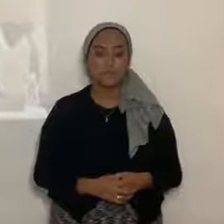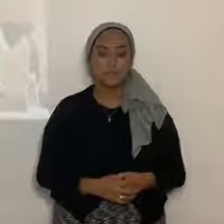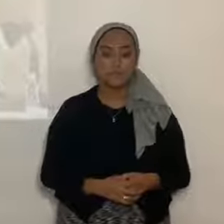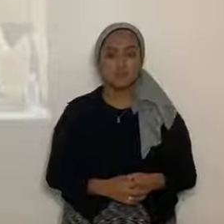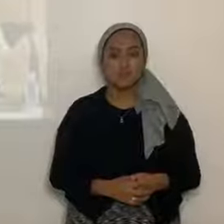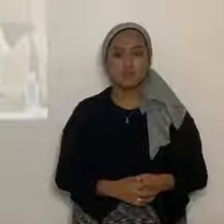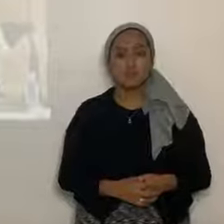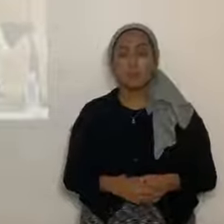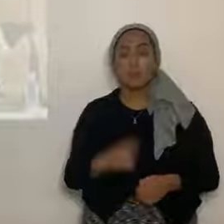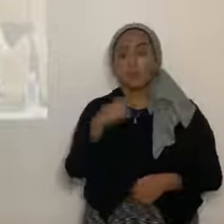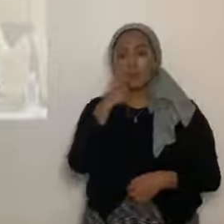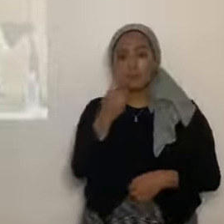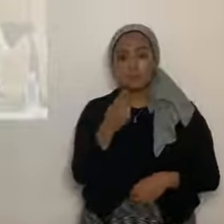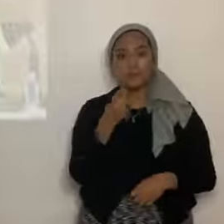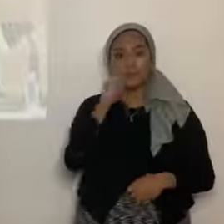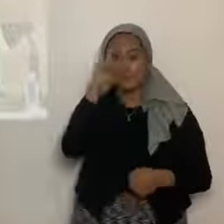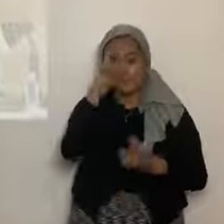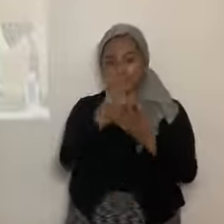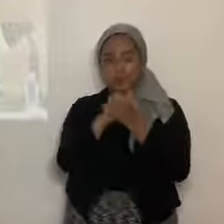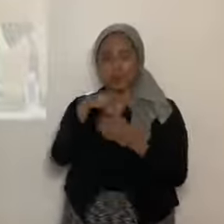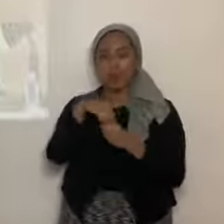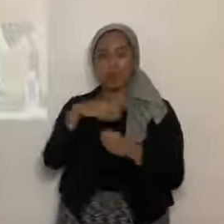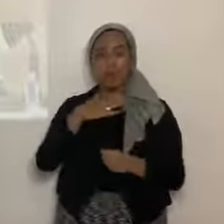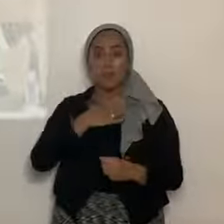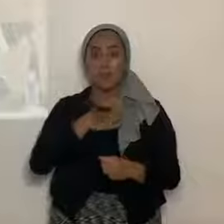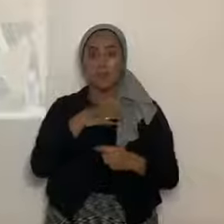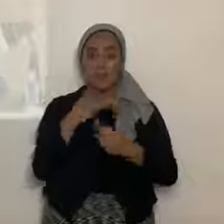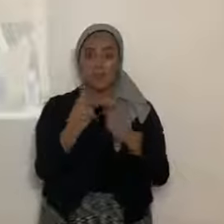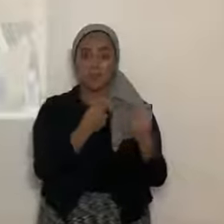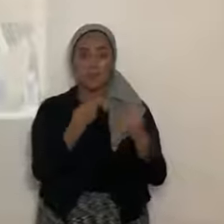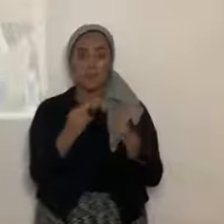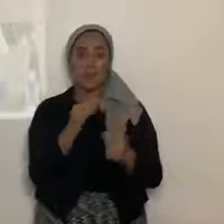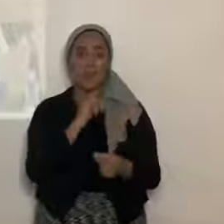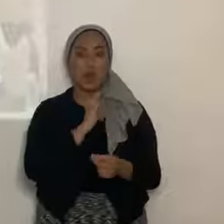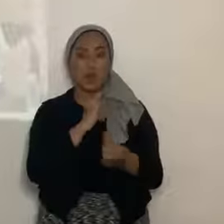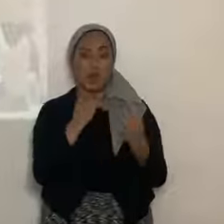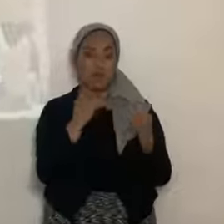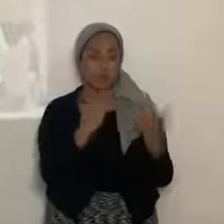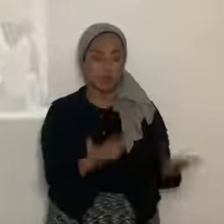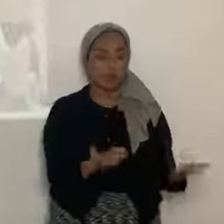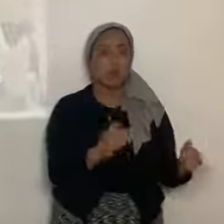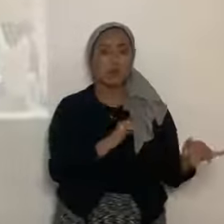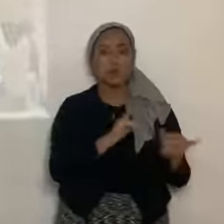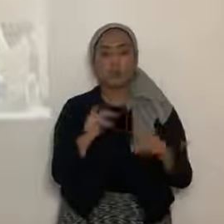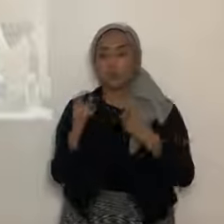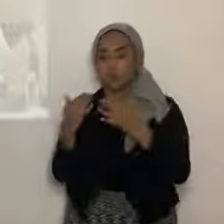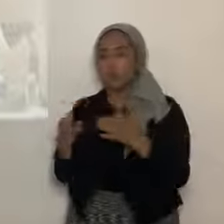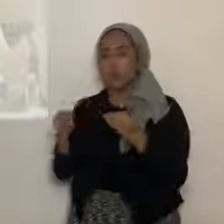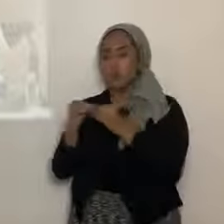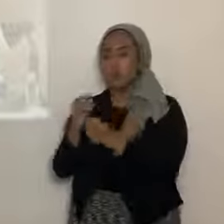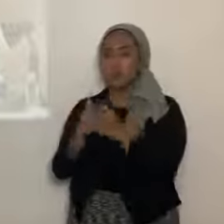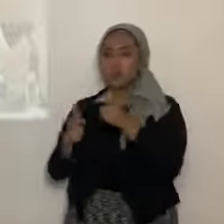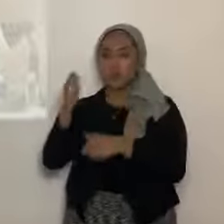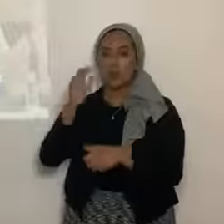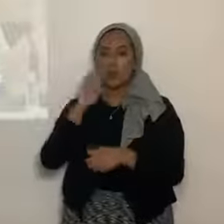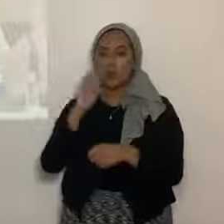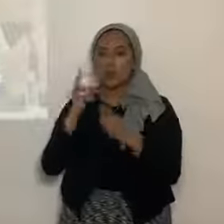De cierto os digo, el que cree en mí, las obras que yo hago, él las hará también y aún mayores hará. Porque yo voy al